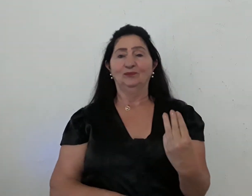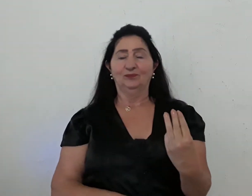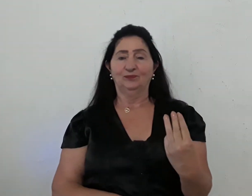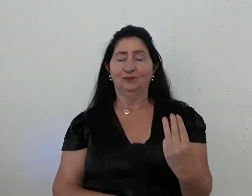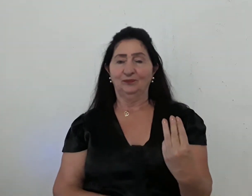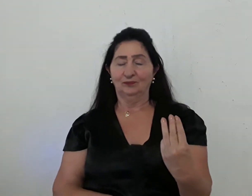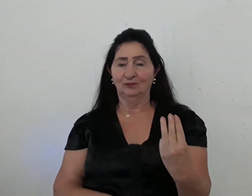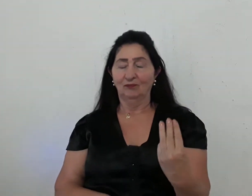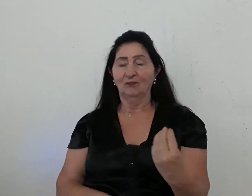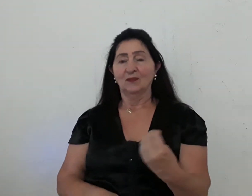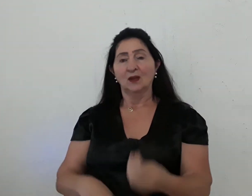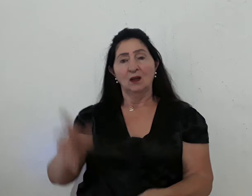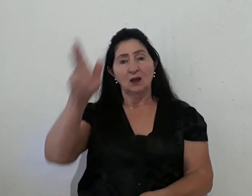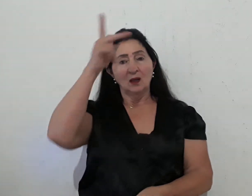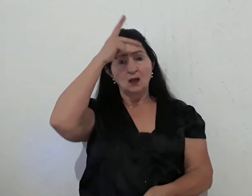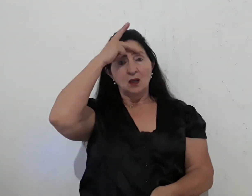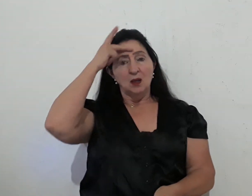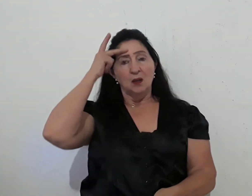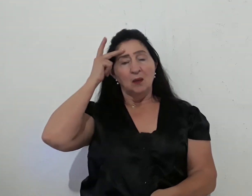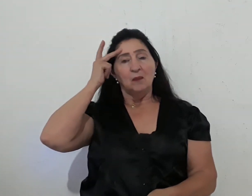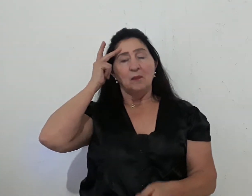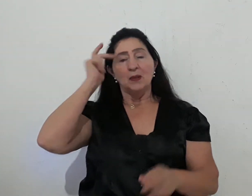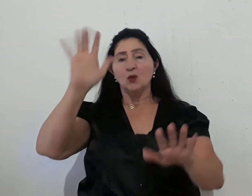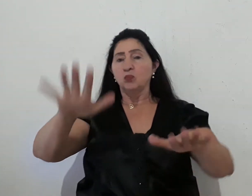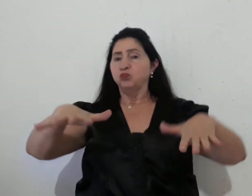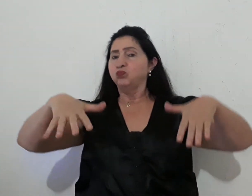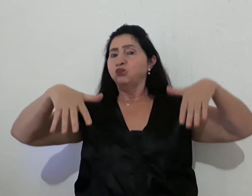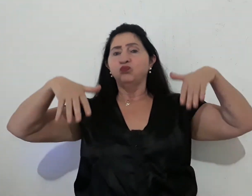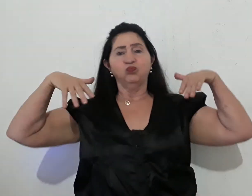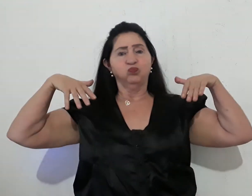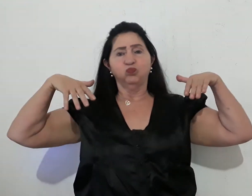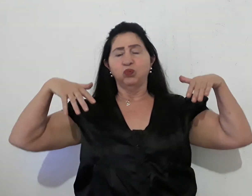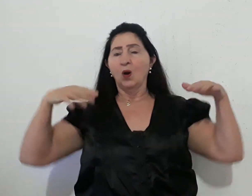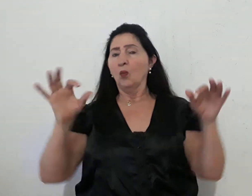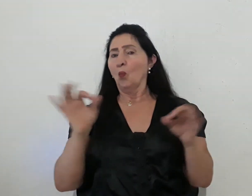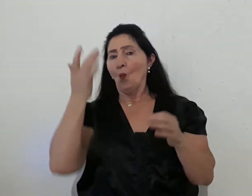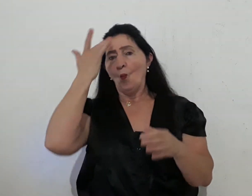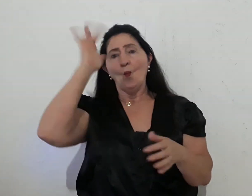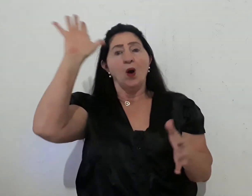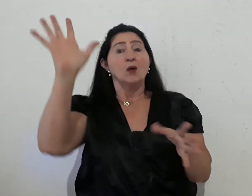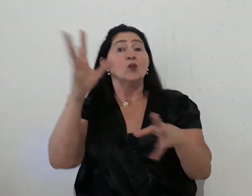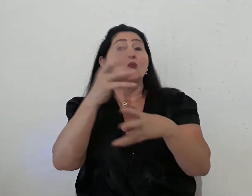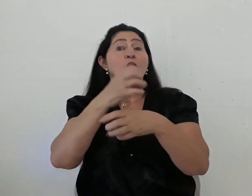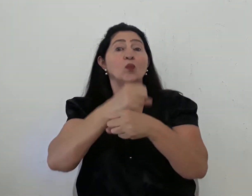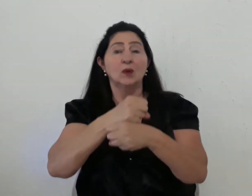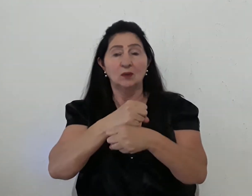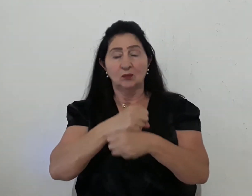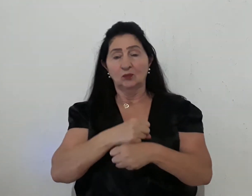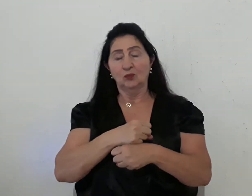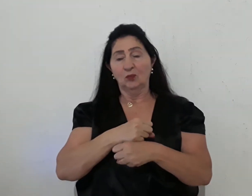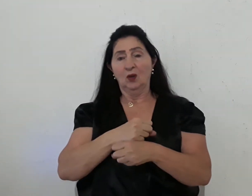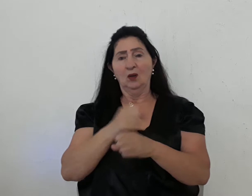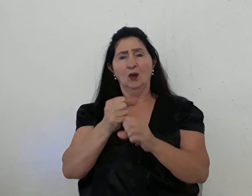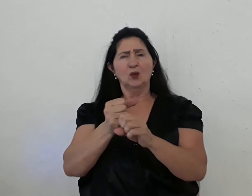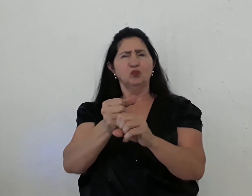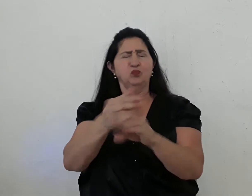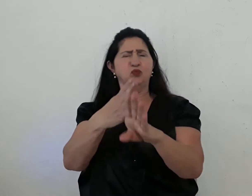Pessoas sentadas na plateia, número não determinado. uma fila comprida de